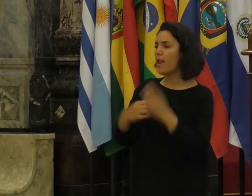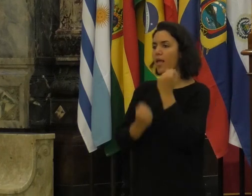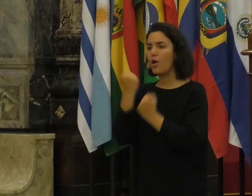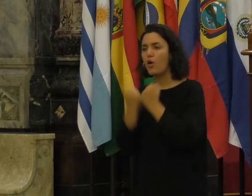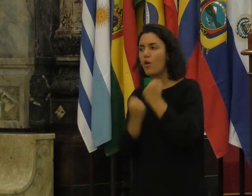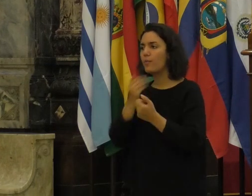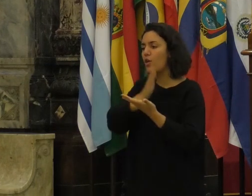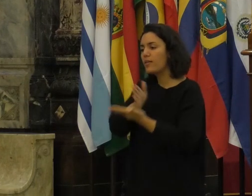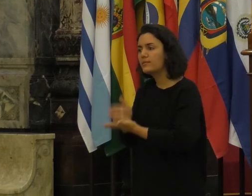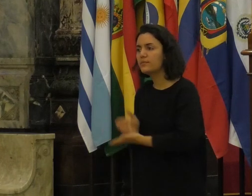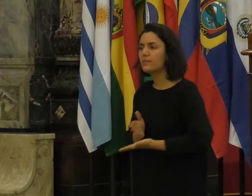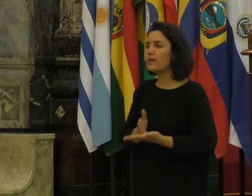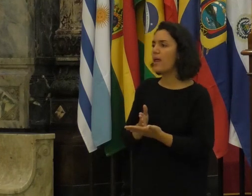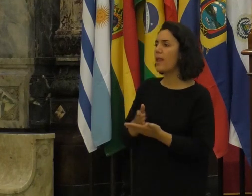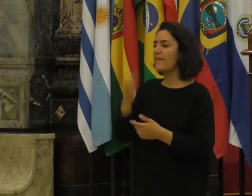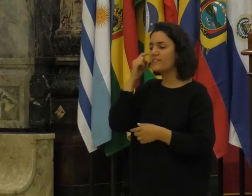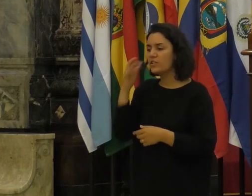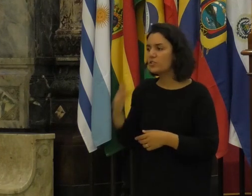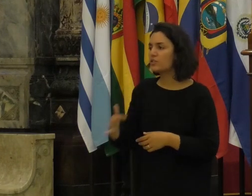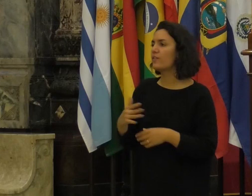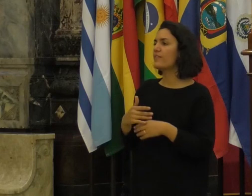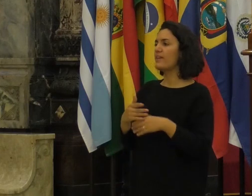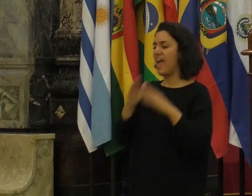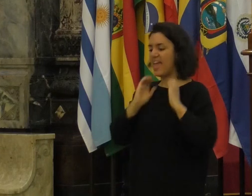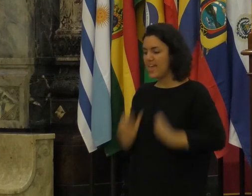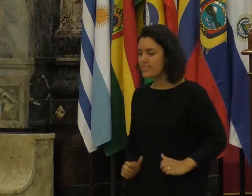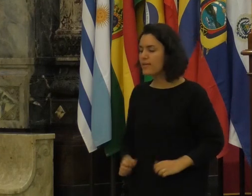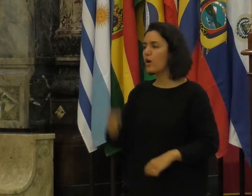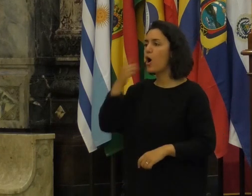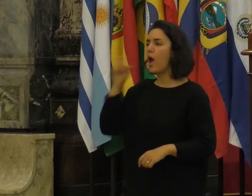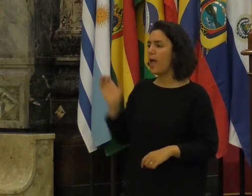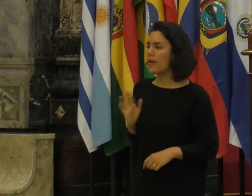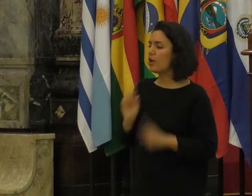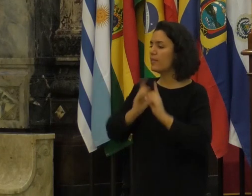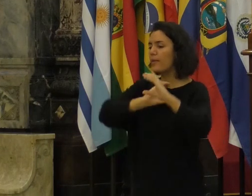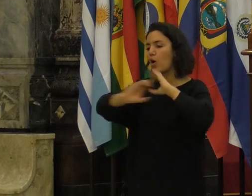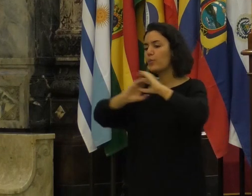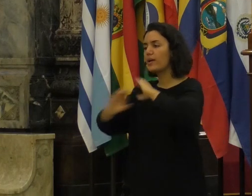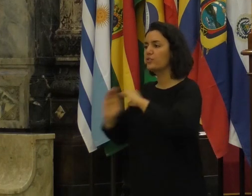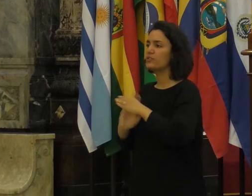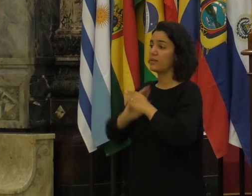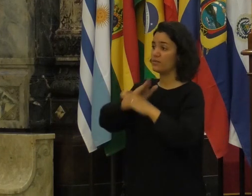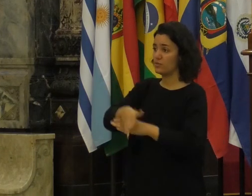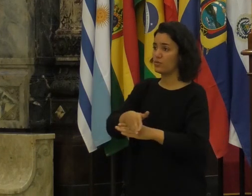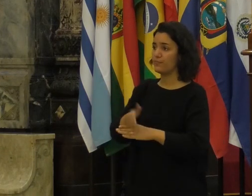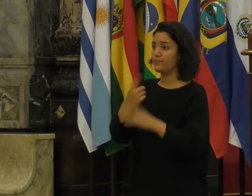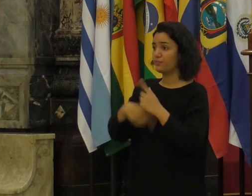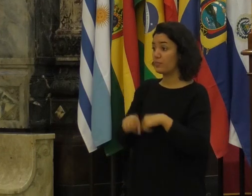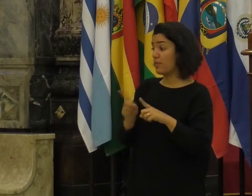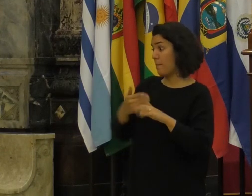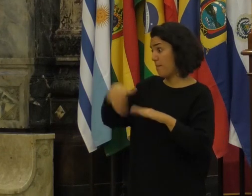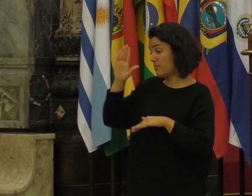disciplinares, epistémicos, éticos, de género y de comunicación y acceso, entre